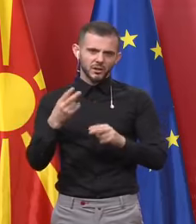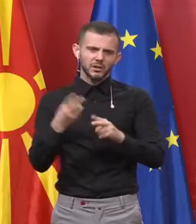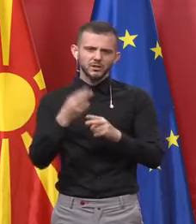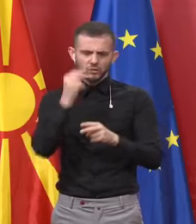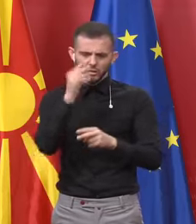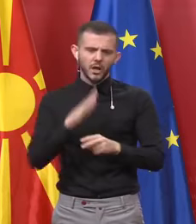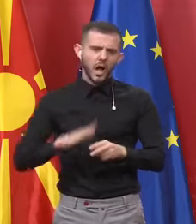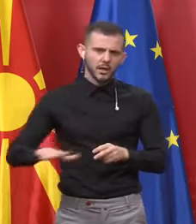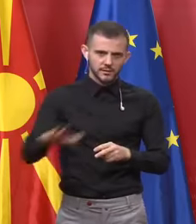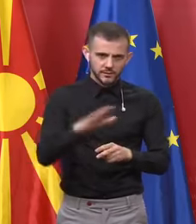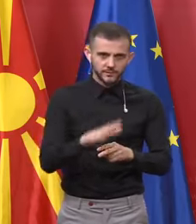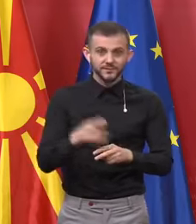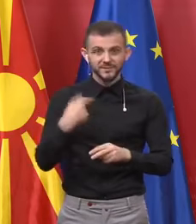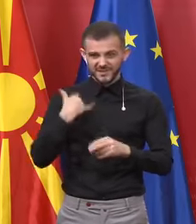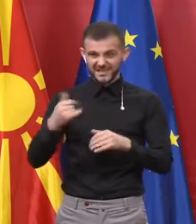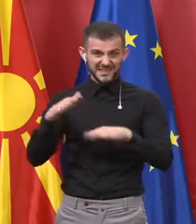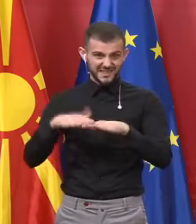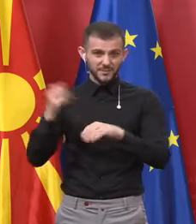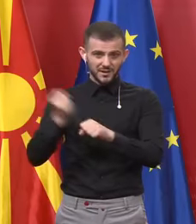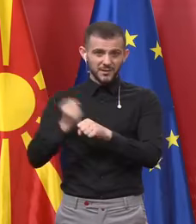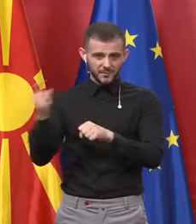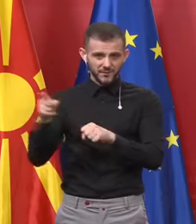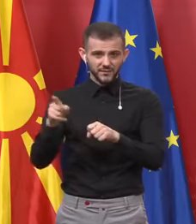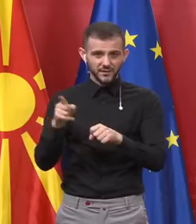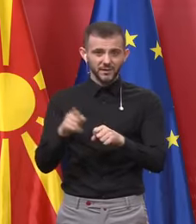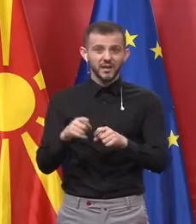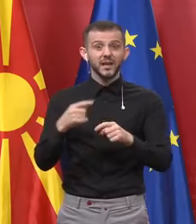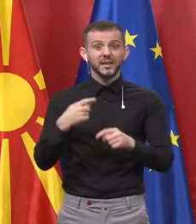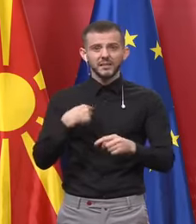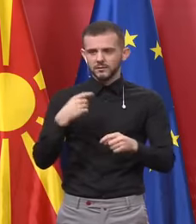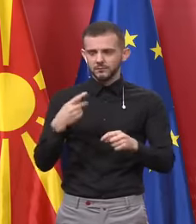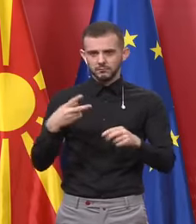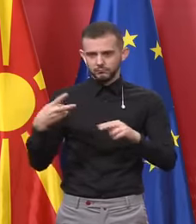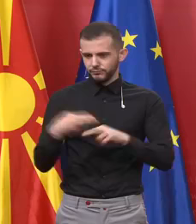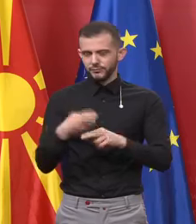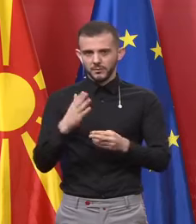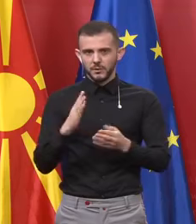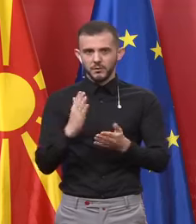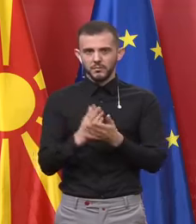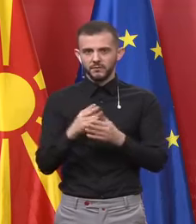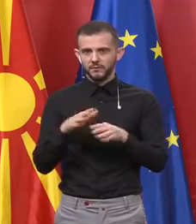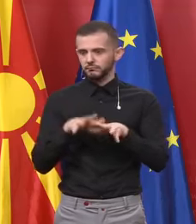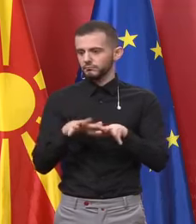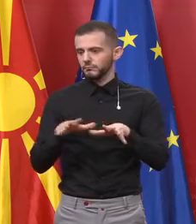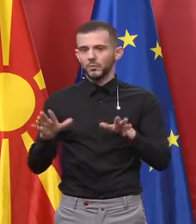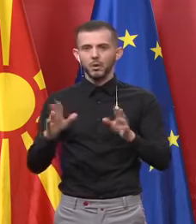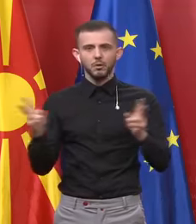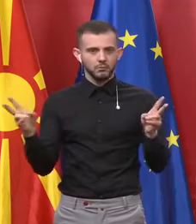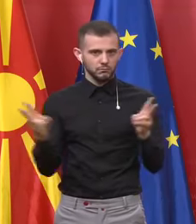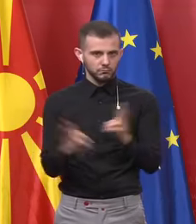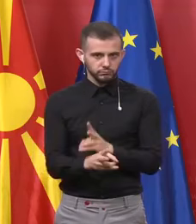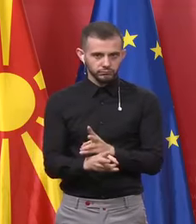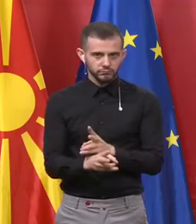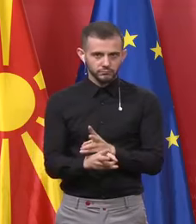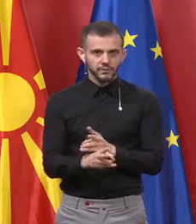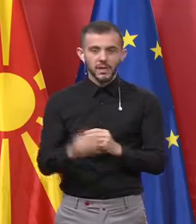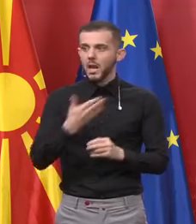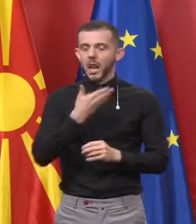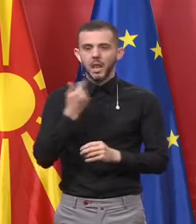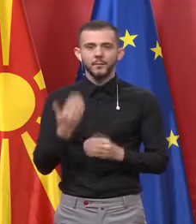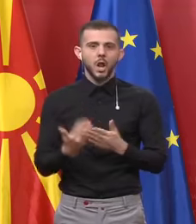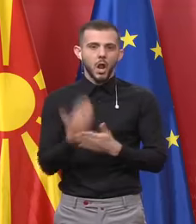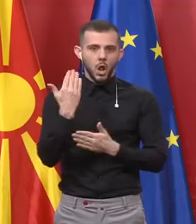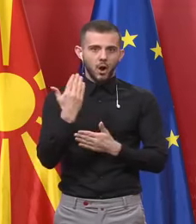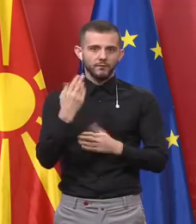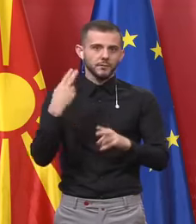го правиме во Дебар, како еден регион во кој што целосно е ограничено ширењето на инфекцијата, во кој што немаме ново